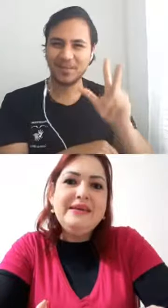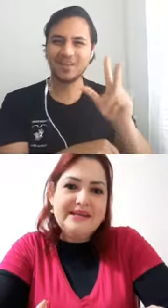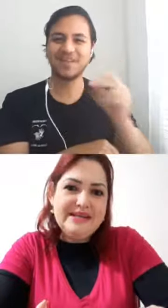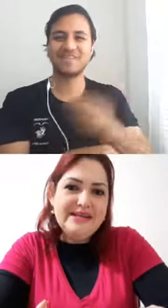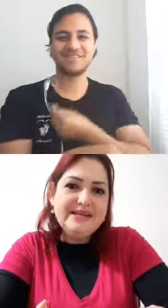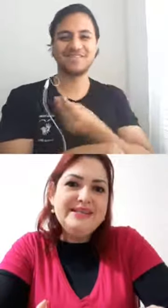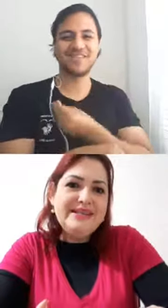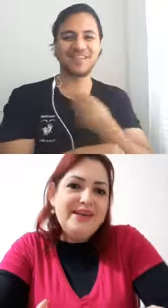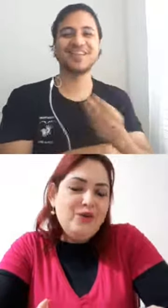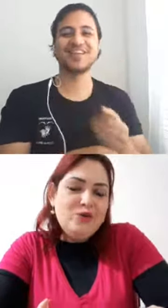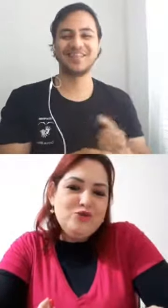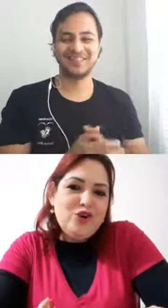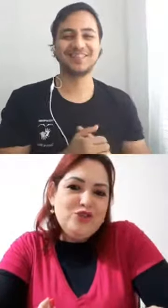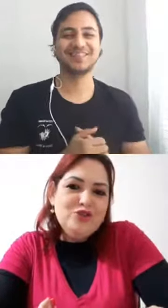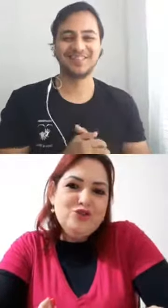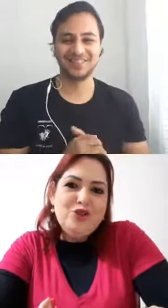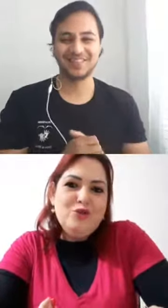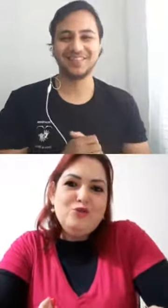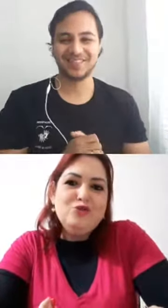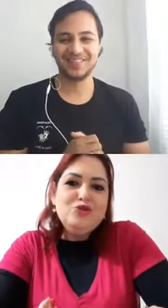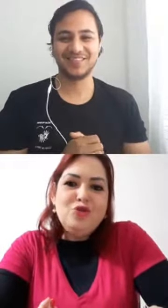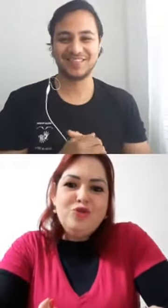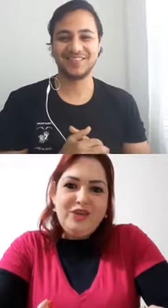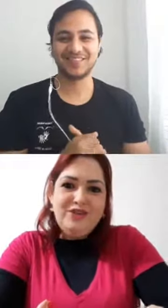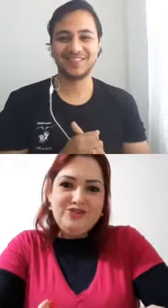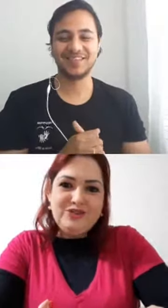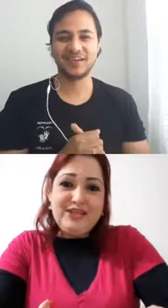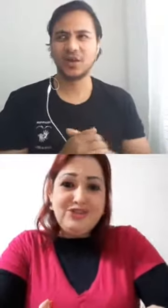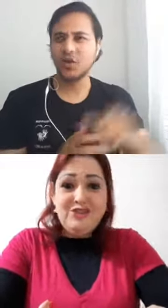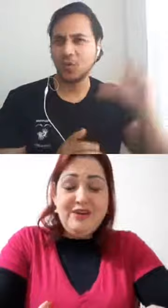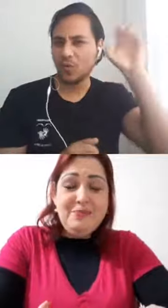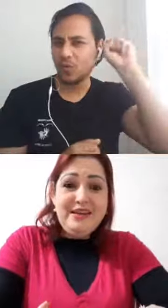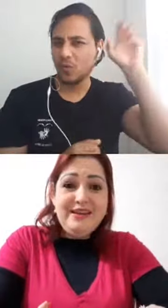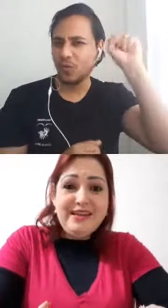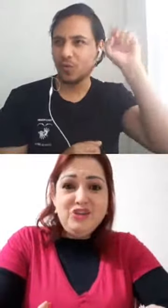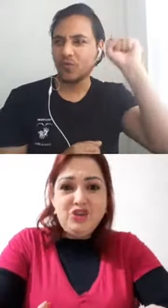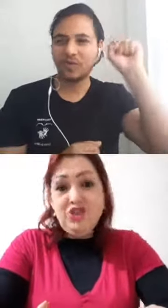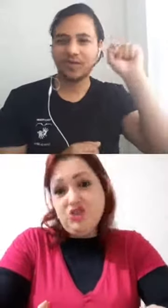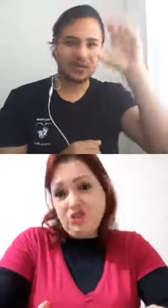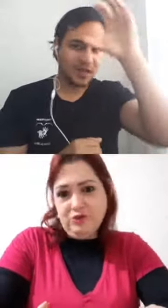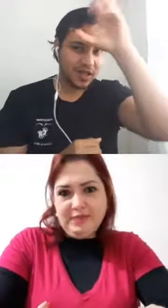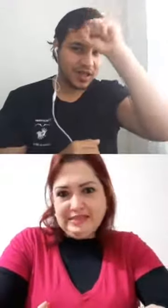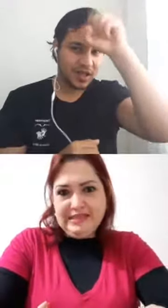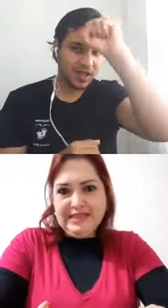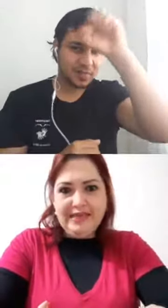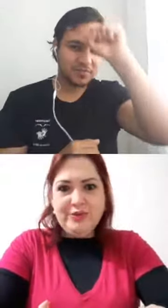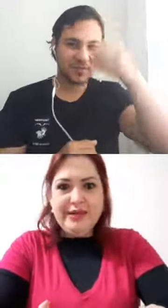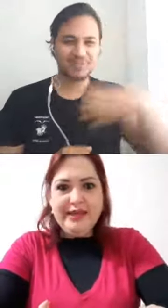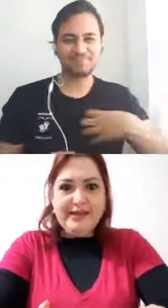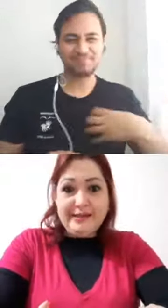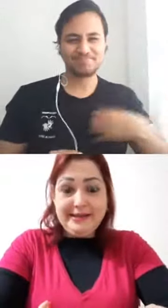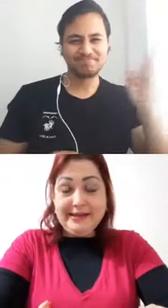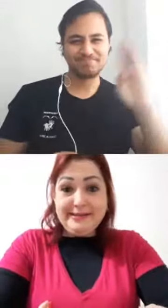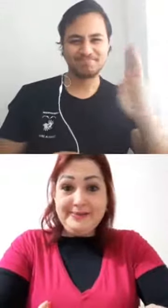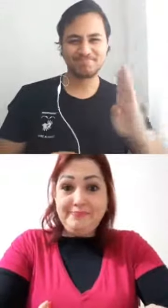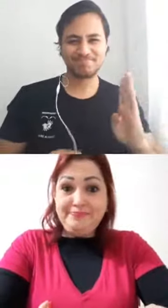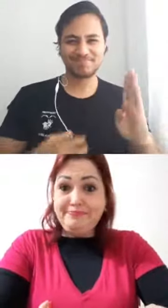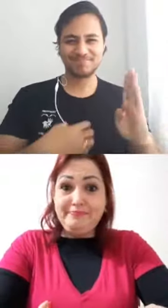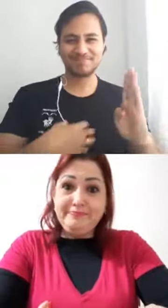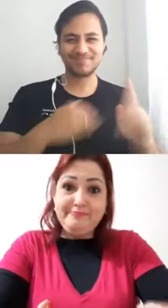sabe? Uhum. Os ouvintes, a gente vai aprendendo aquele jeitinho brasileiro,